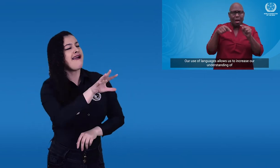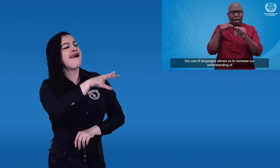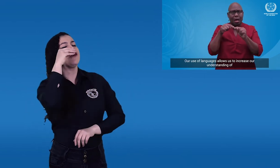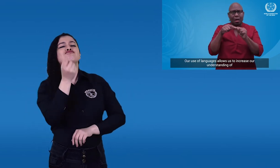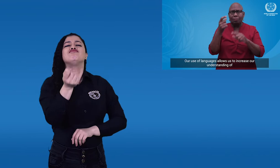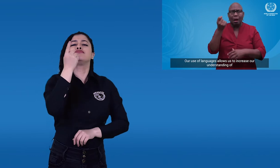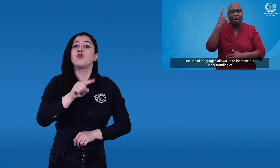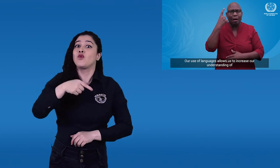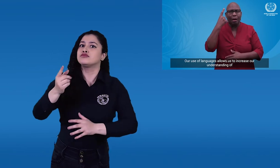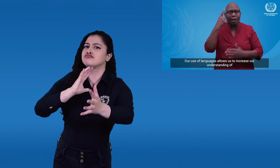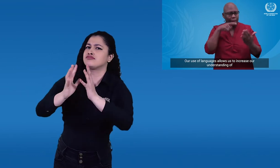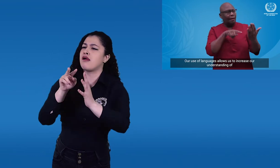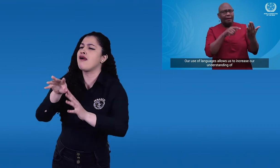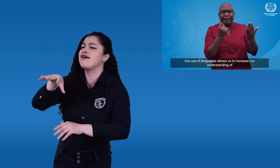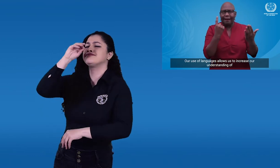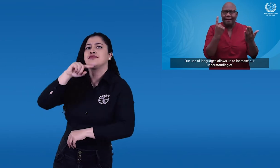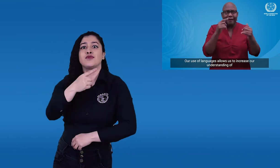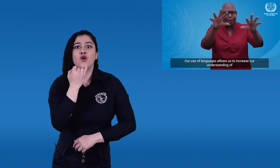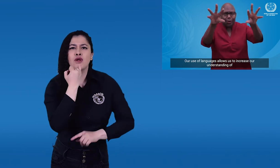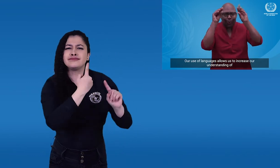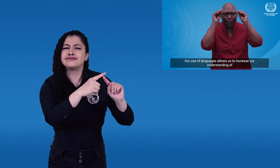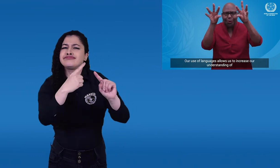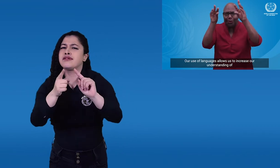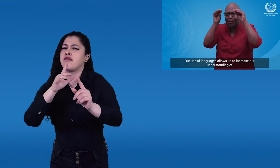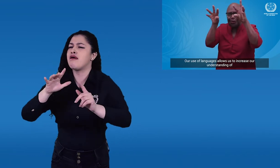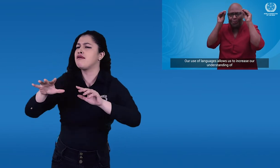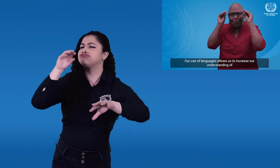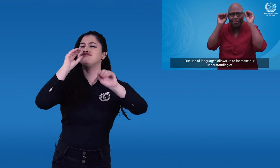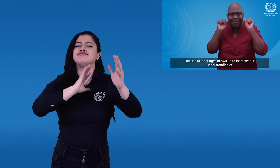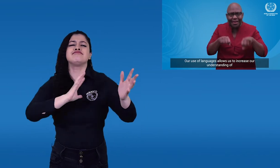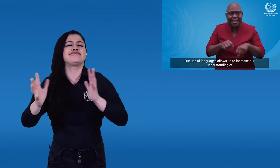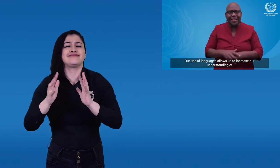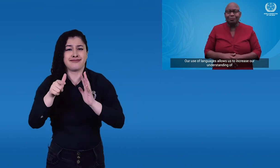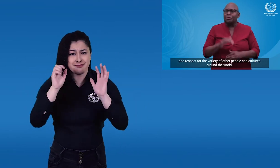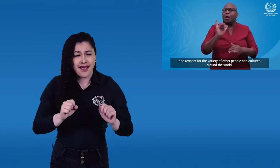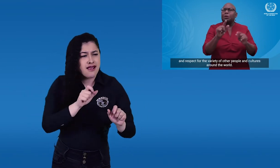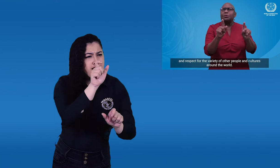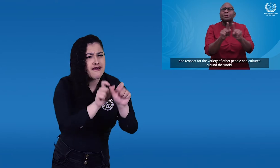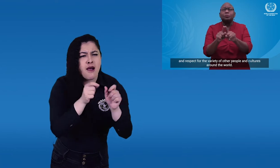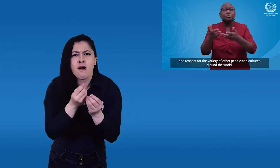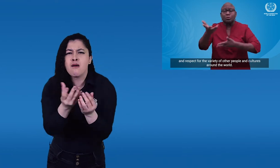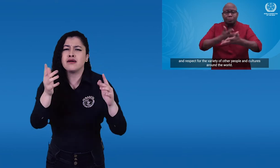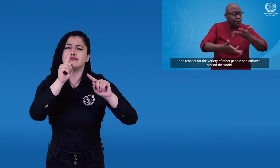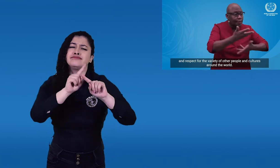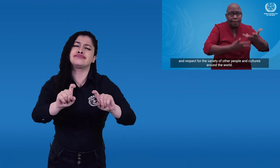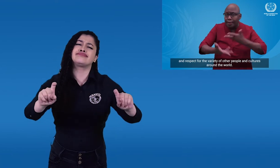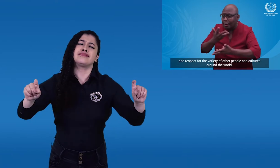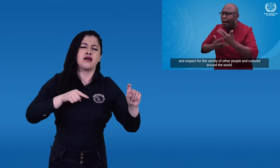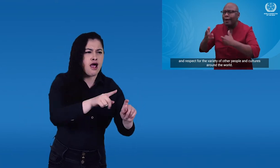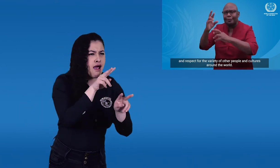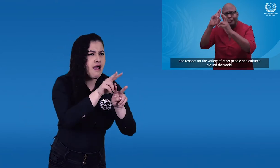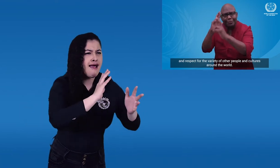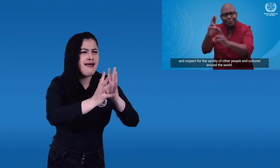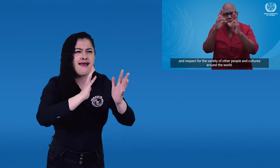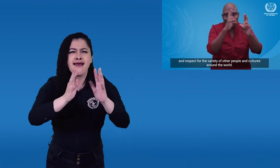Nuestro uso de idiomas nos permite aumentar nuestra comprensión y respeto por la